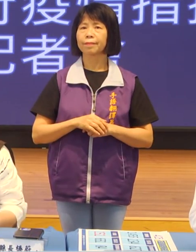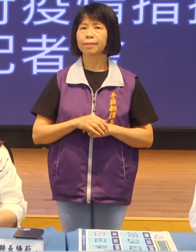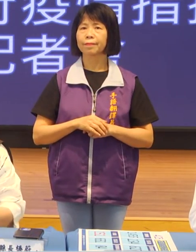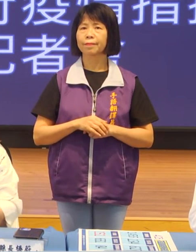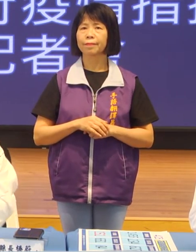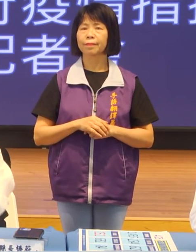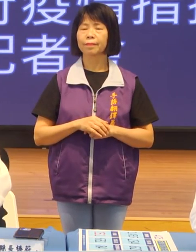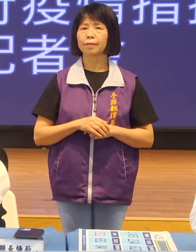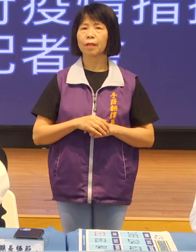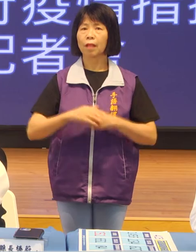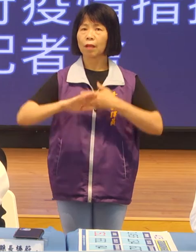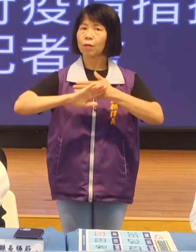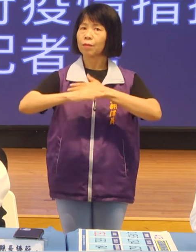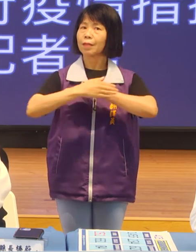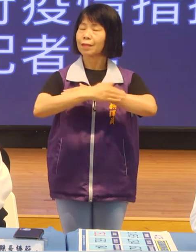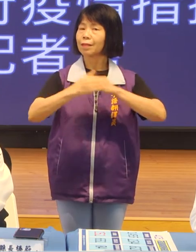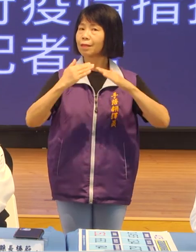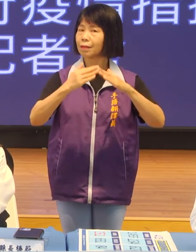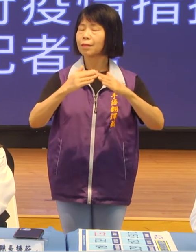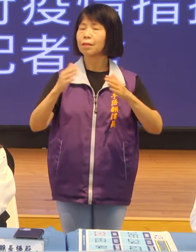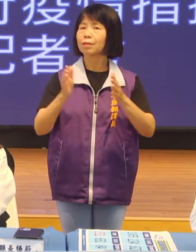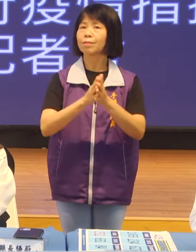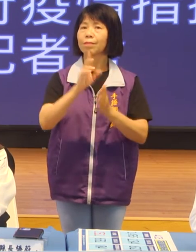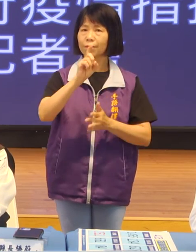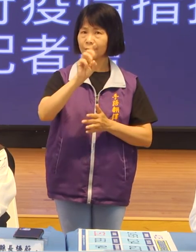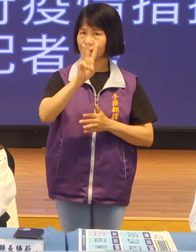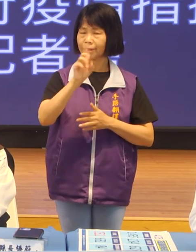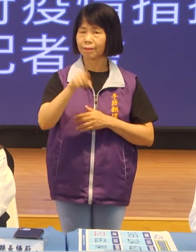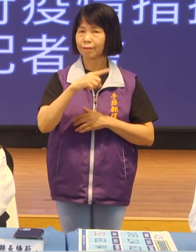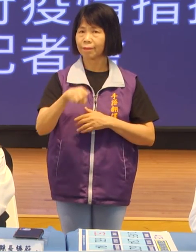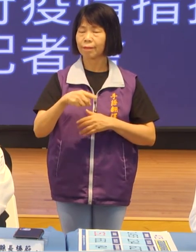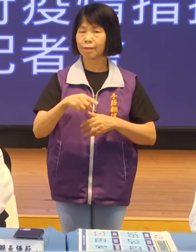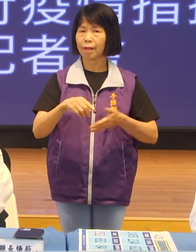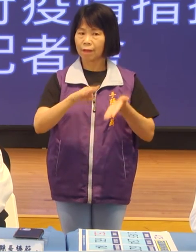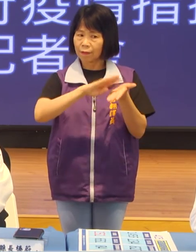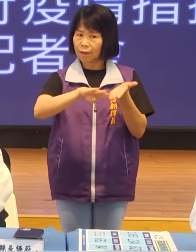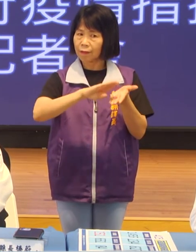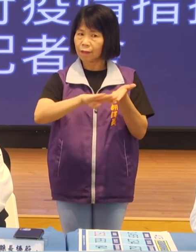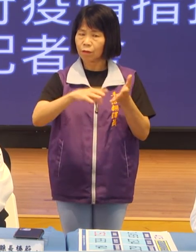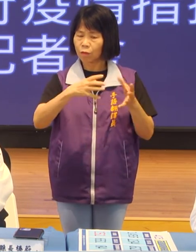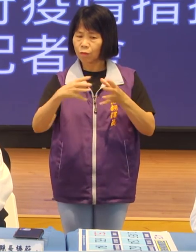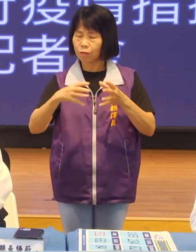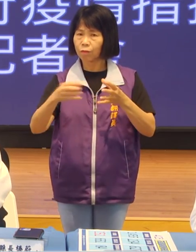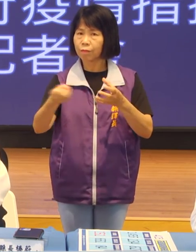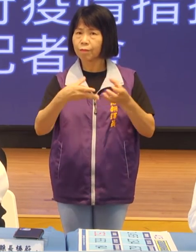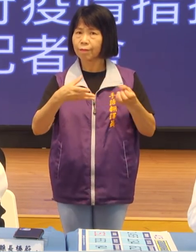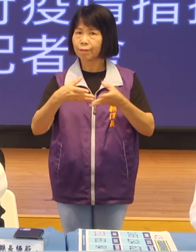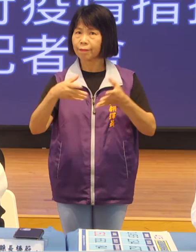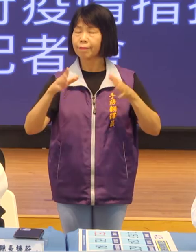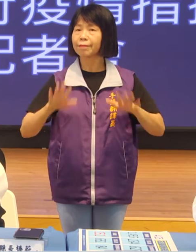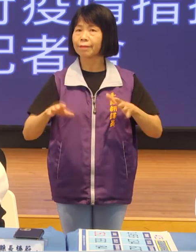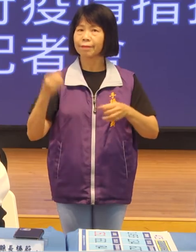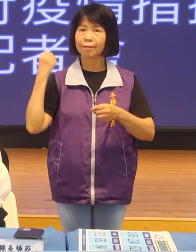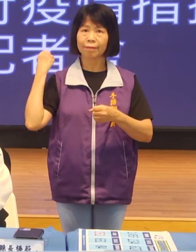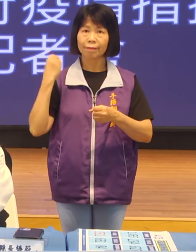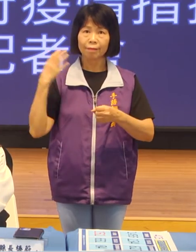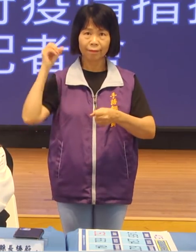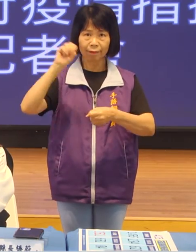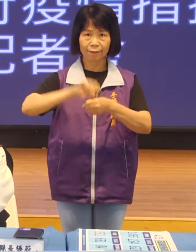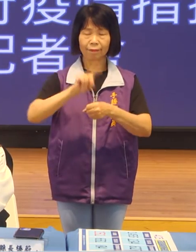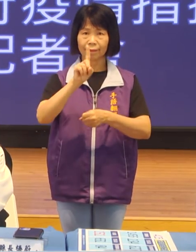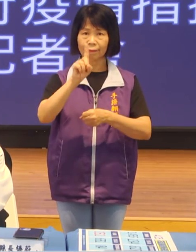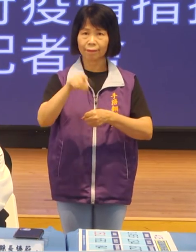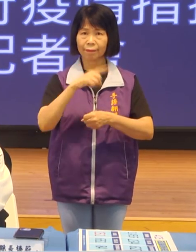分那外县市有13人，南区社区群聚延伸的部分今天有增加